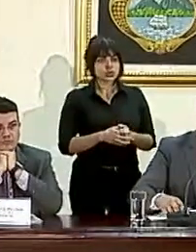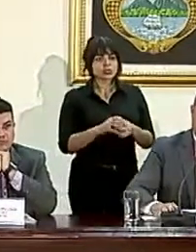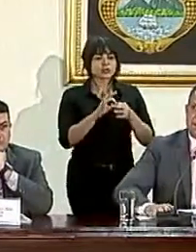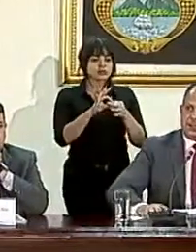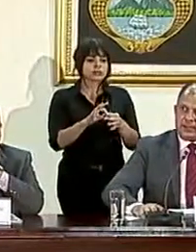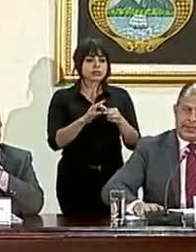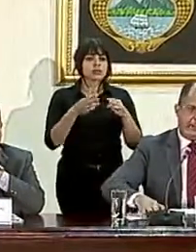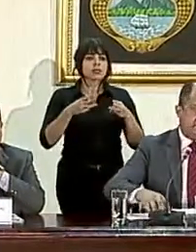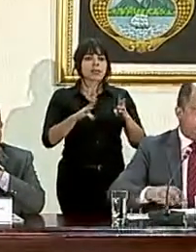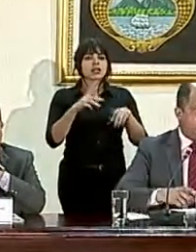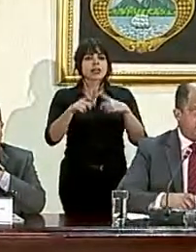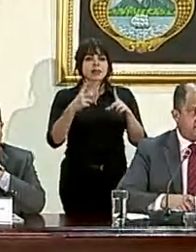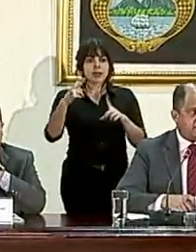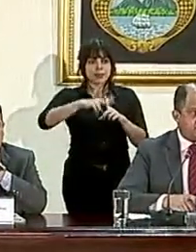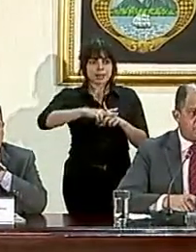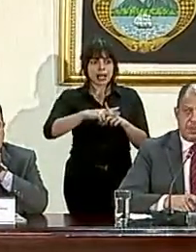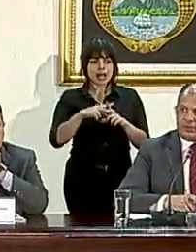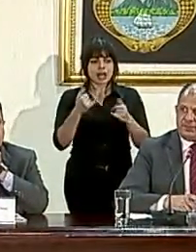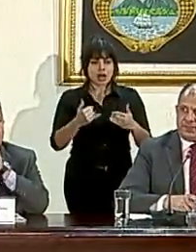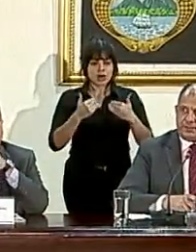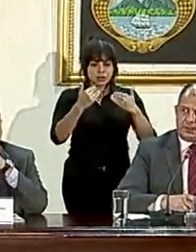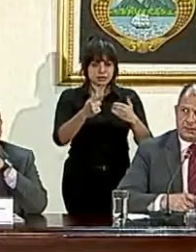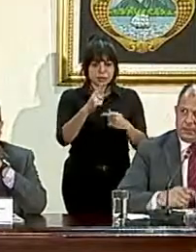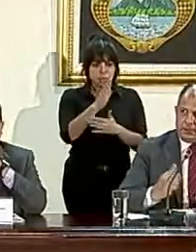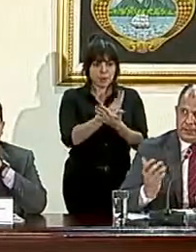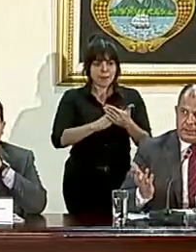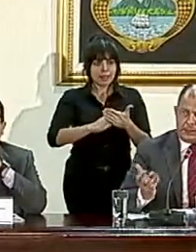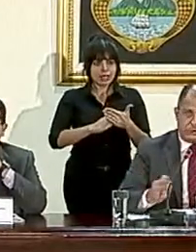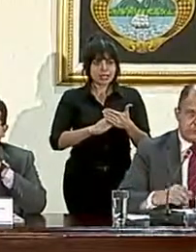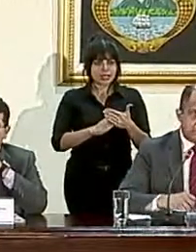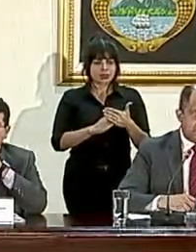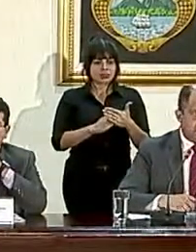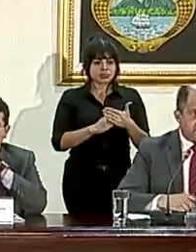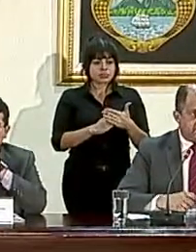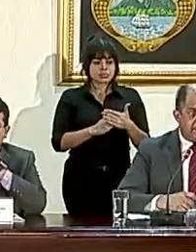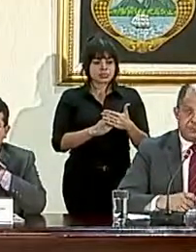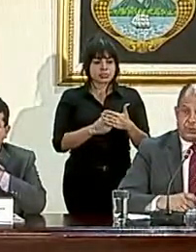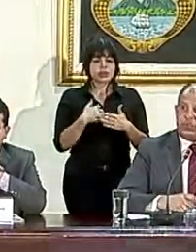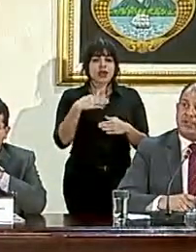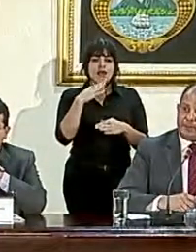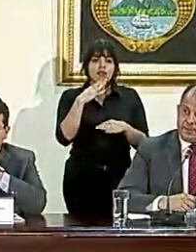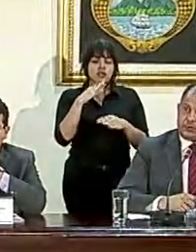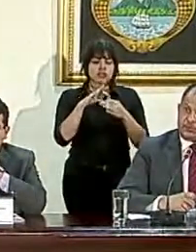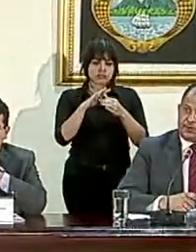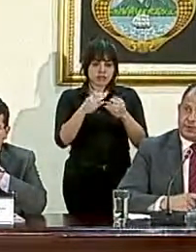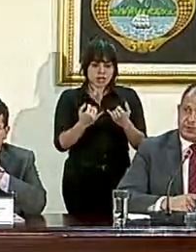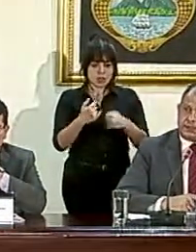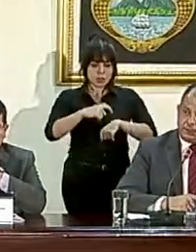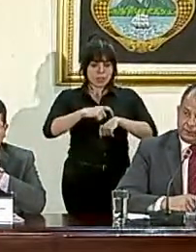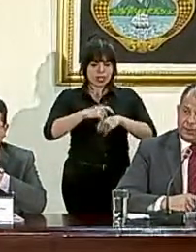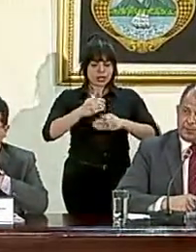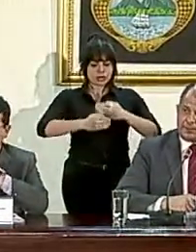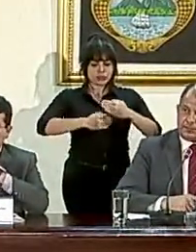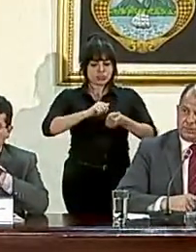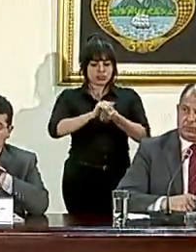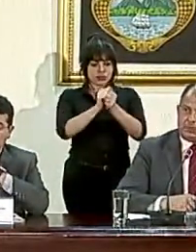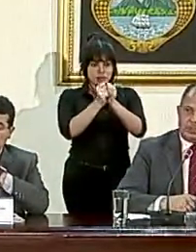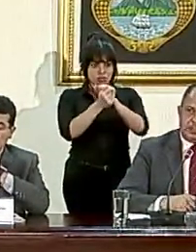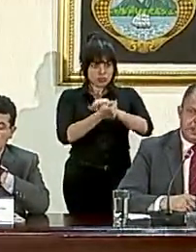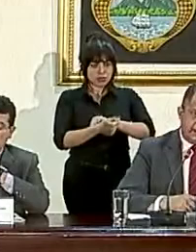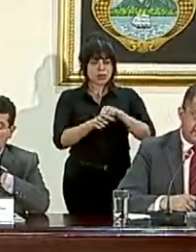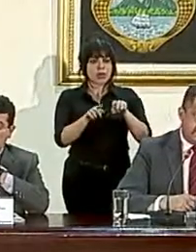Sobre las medidas hacia adelante, entramos ahora en una fase que he llamado de transición, también es una fase de